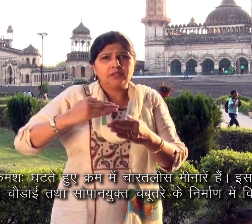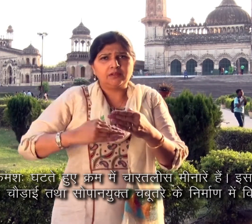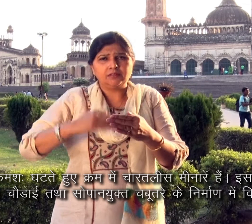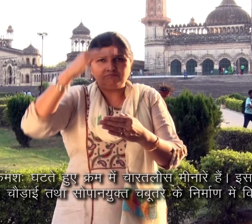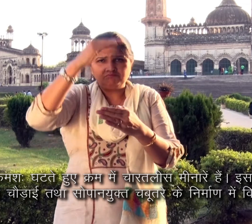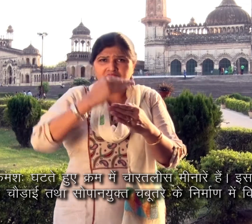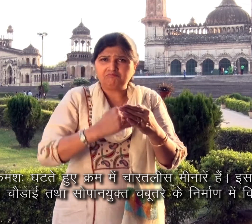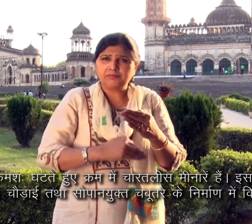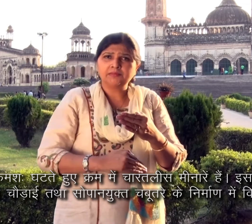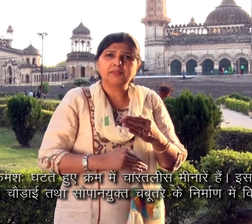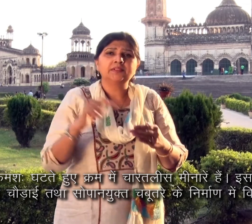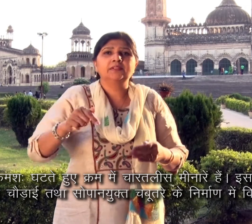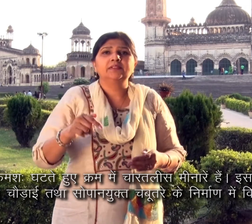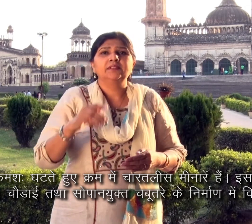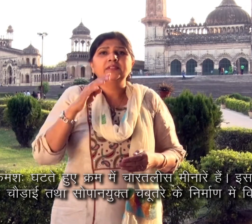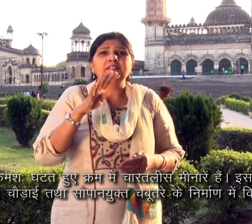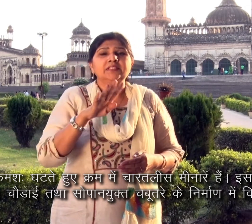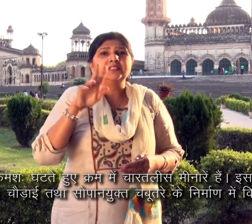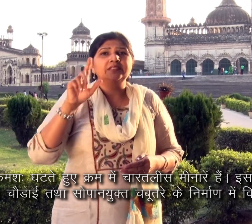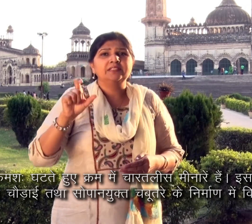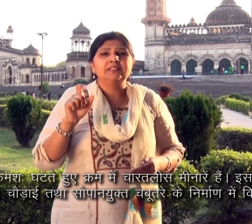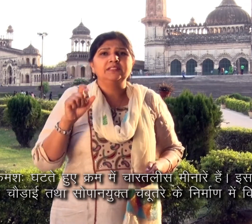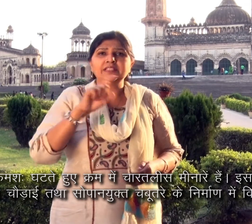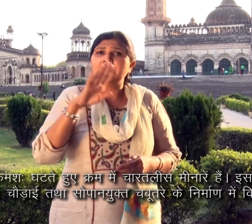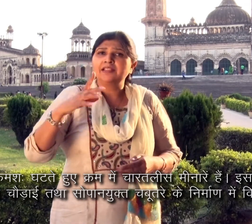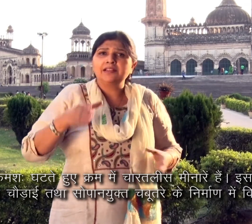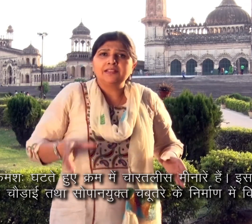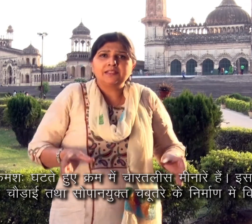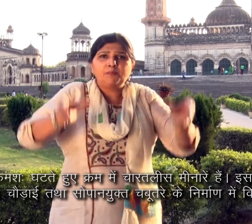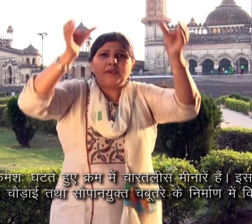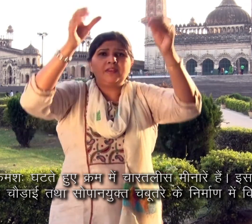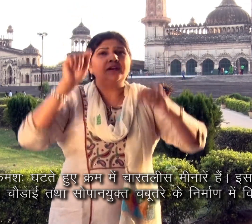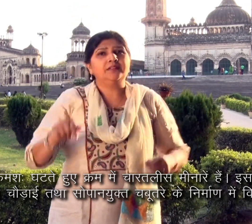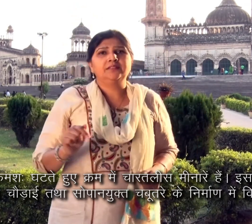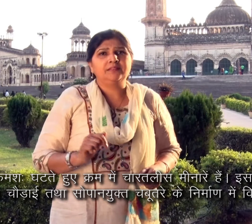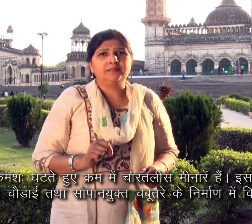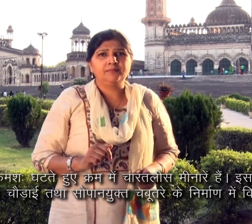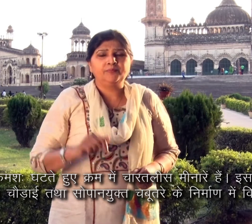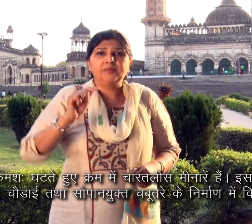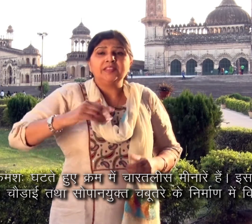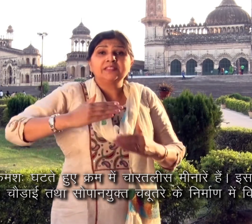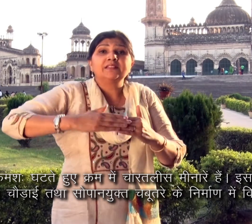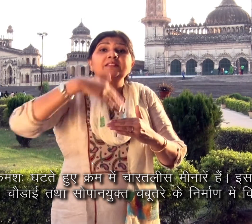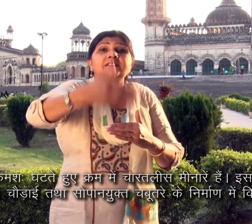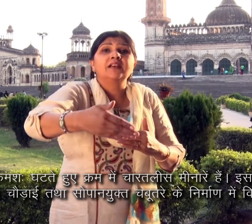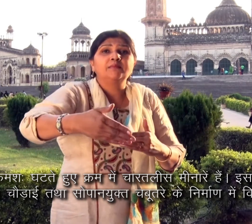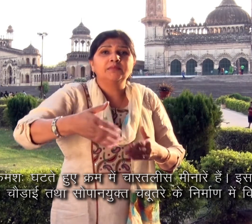में 44 मीनारें हैं। इसके सामने के भाग की चौड़ाई